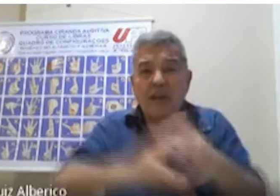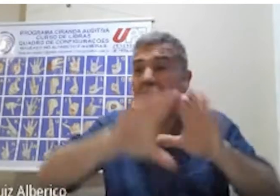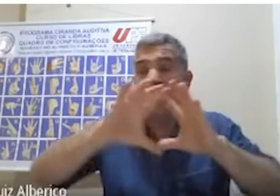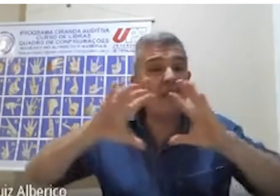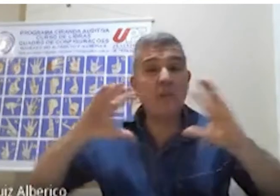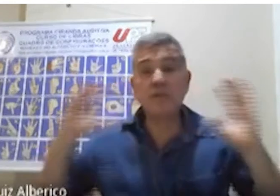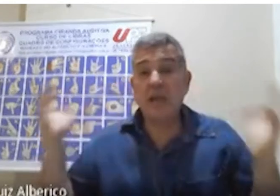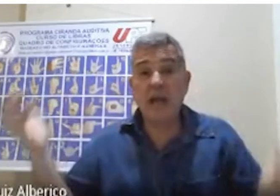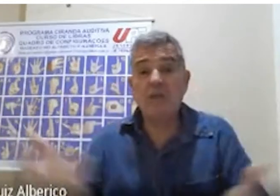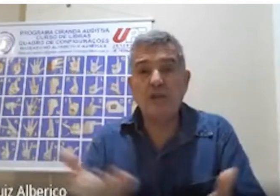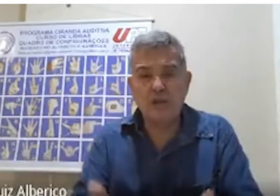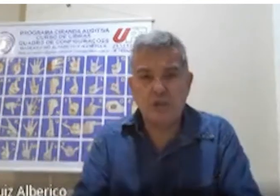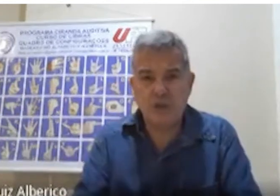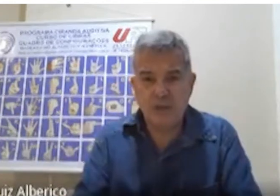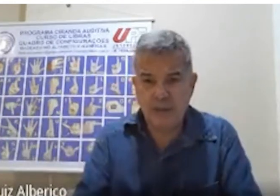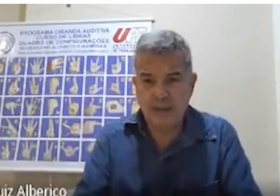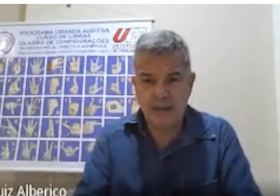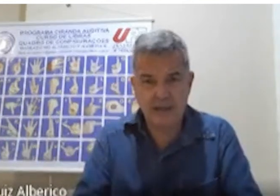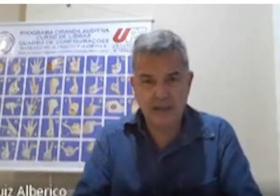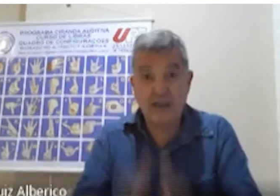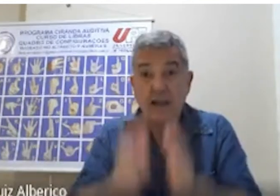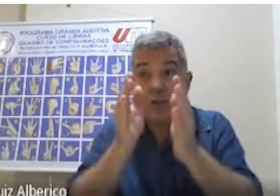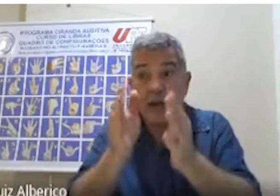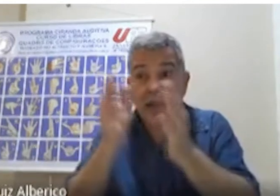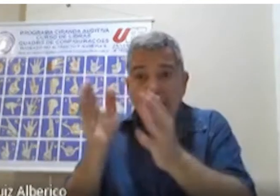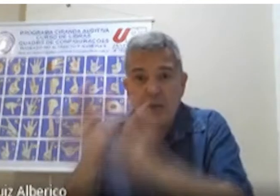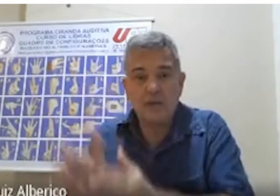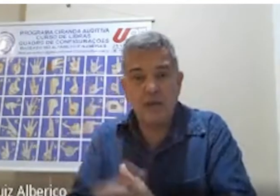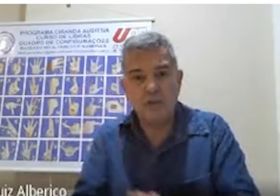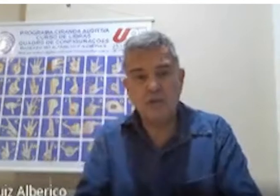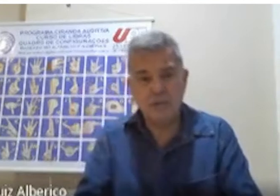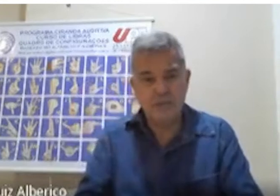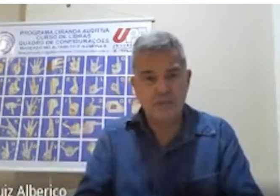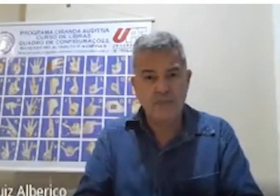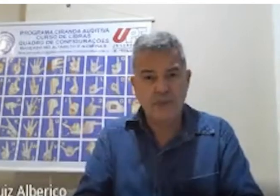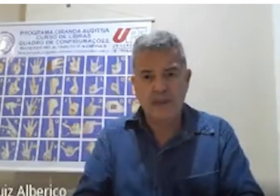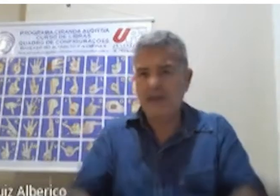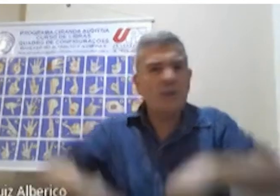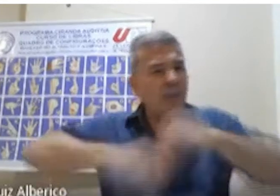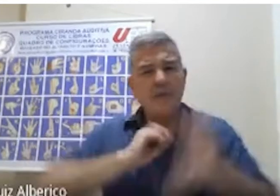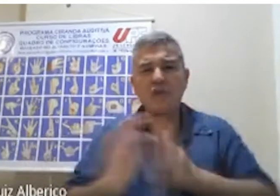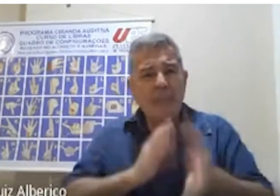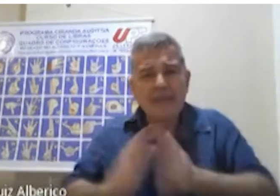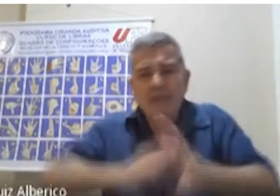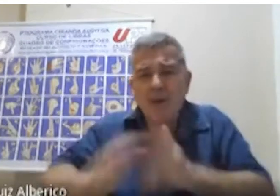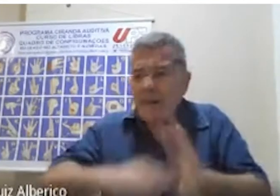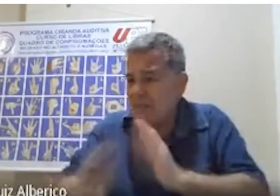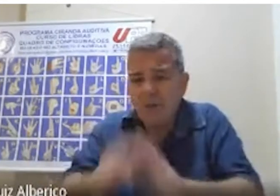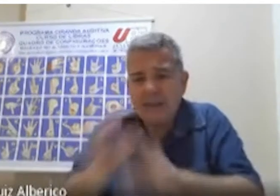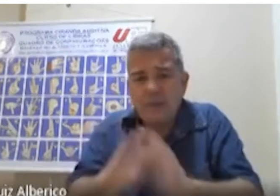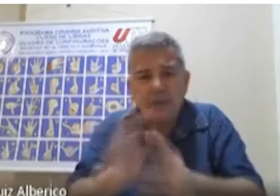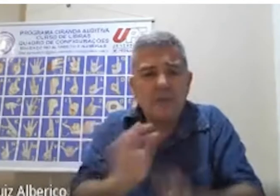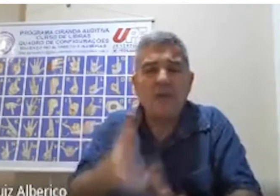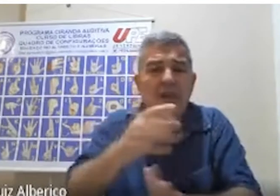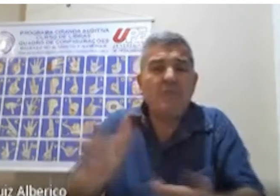história, ele vai montar uma história para aquela criança com aquele conteúdo. Ele não pode só bater mão, bater